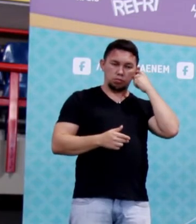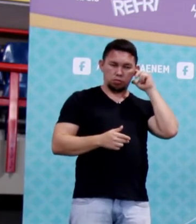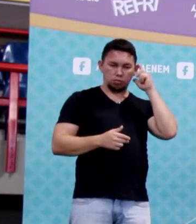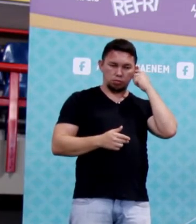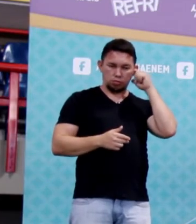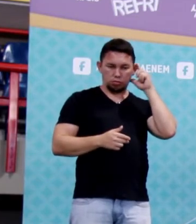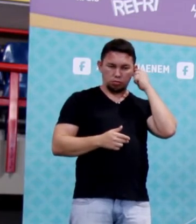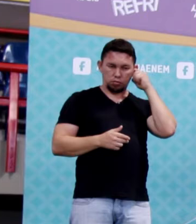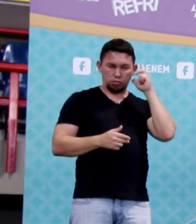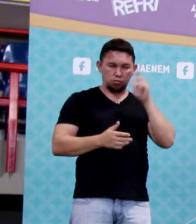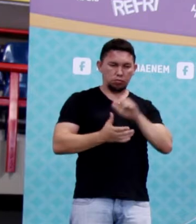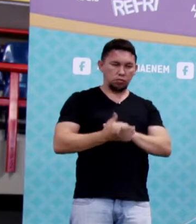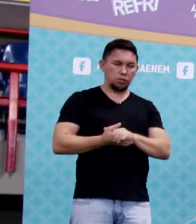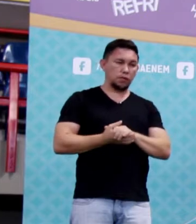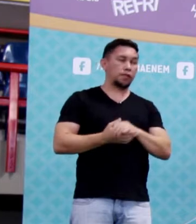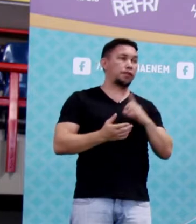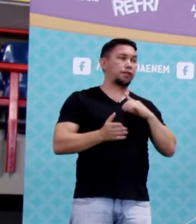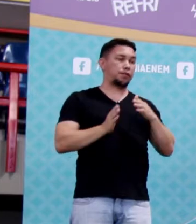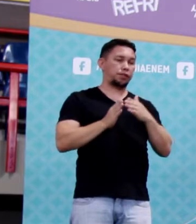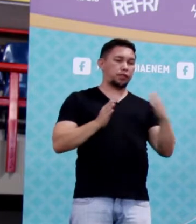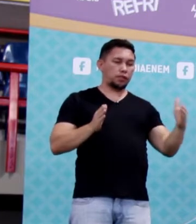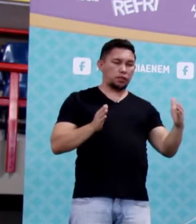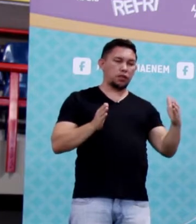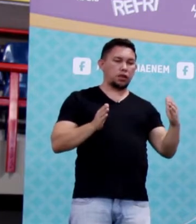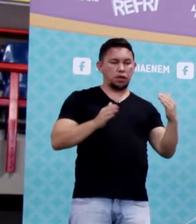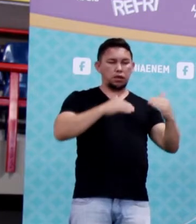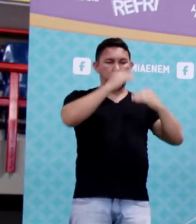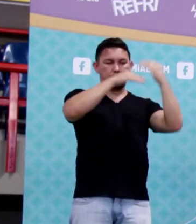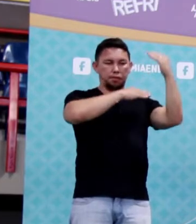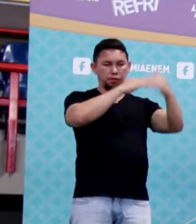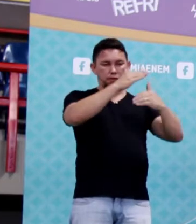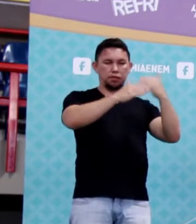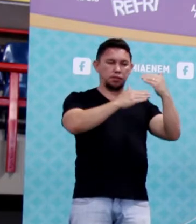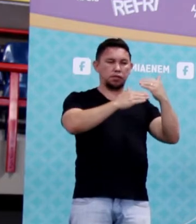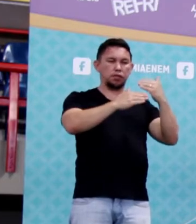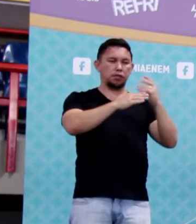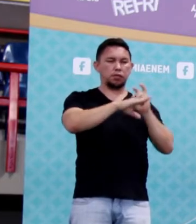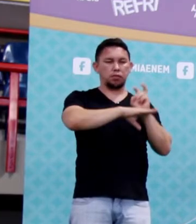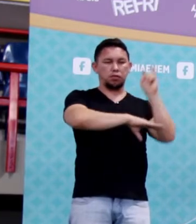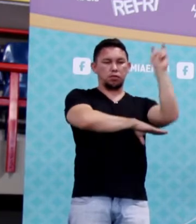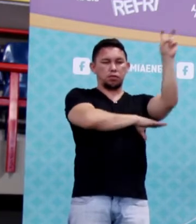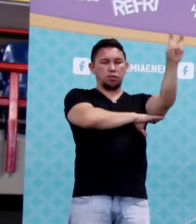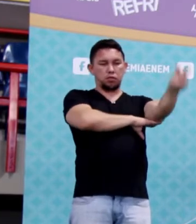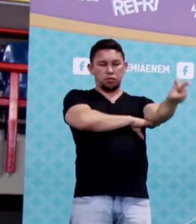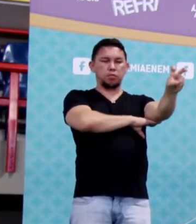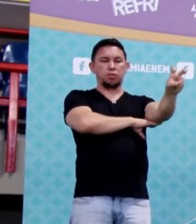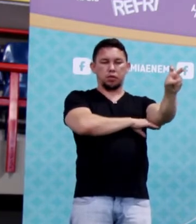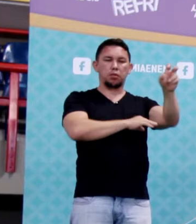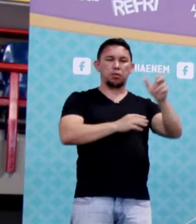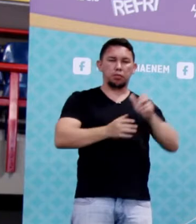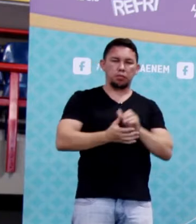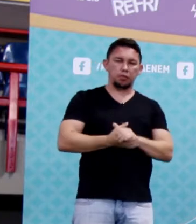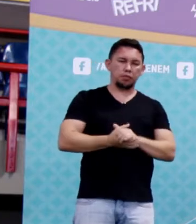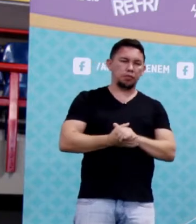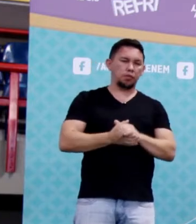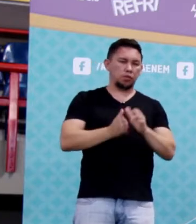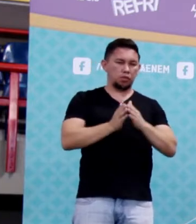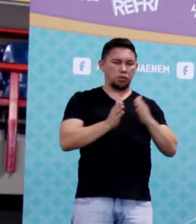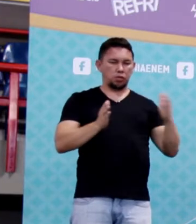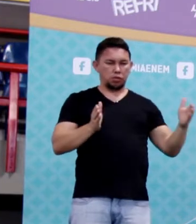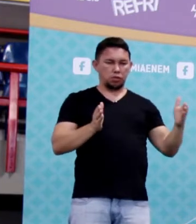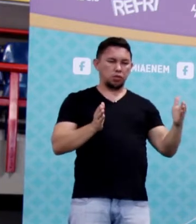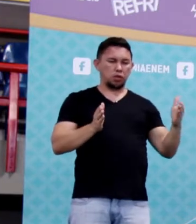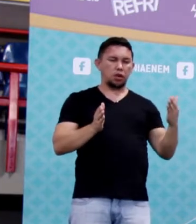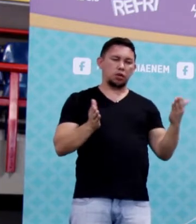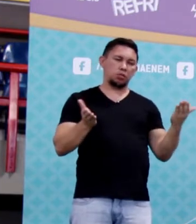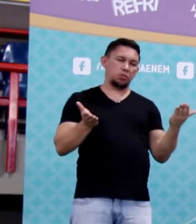Bom, aí da Idade Moderna, a gente vai dar um salto agora para a Idade